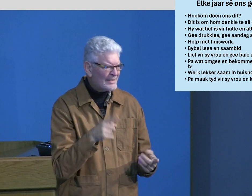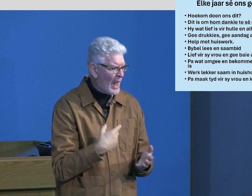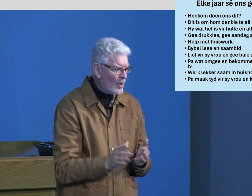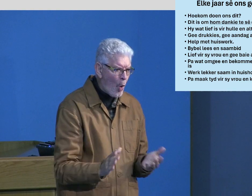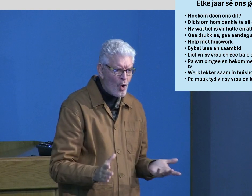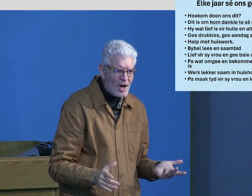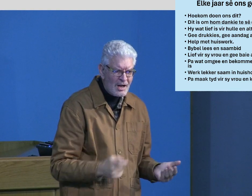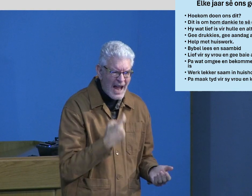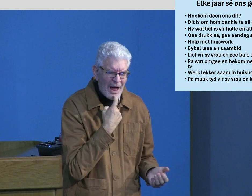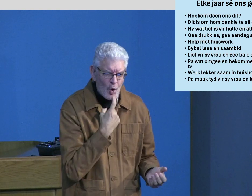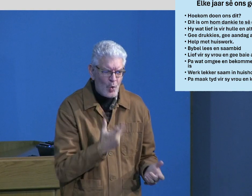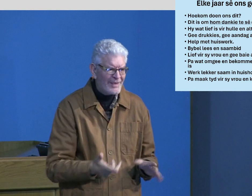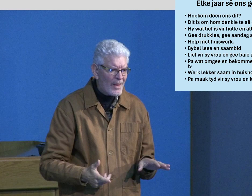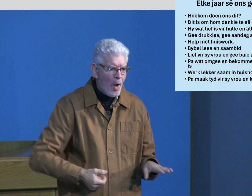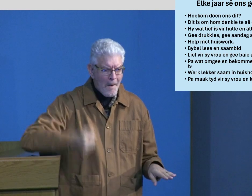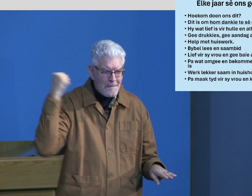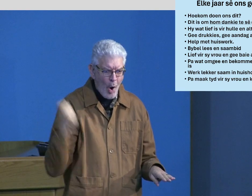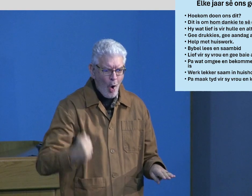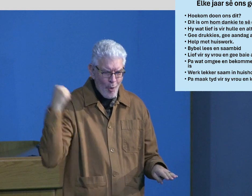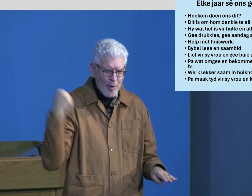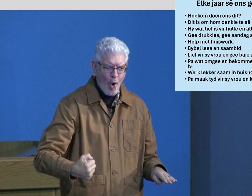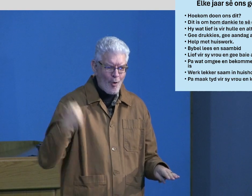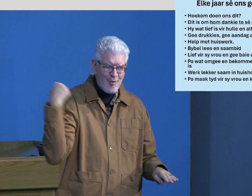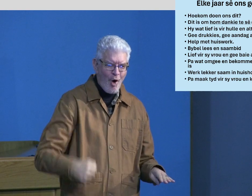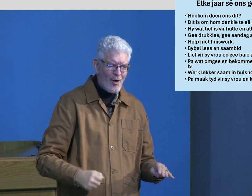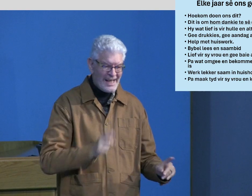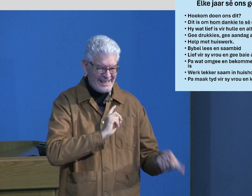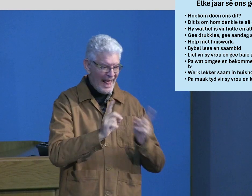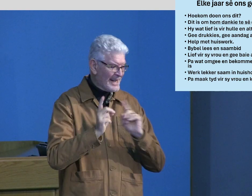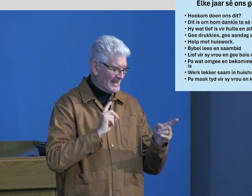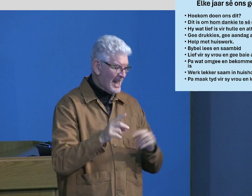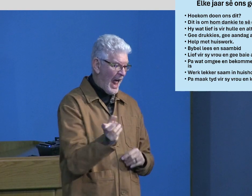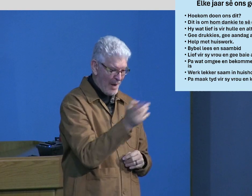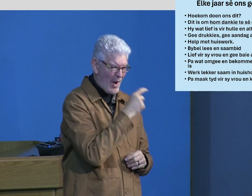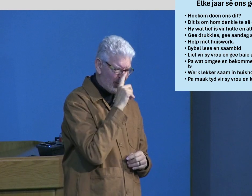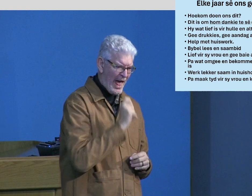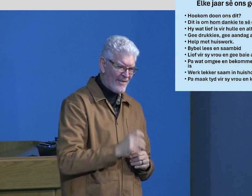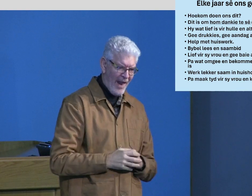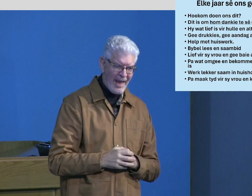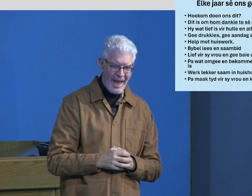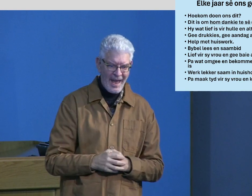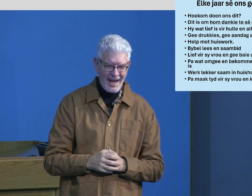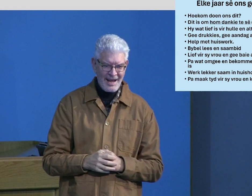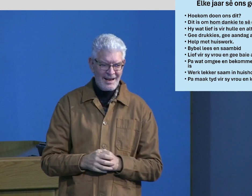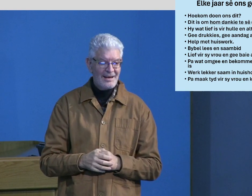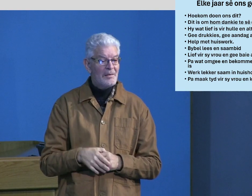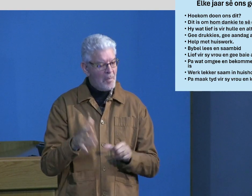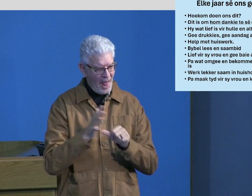dalk biltong wat lekker is, lekker goed. So daar kan hulle lekker gesels om 'n